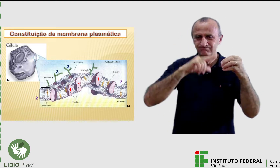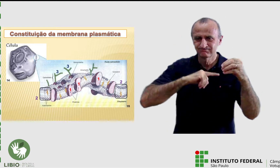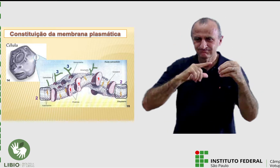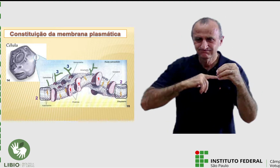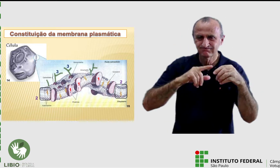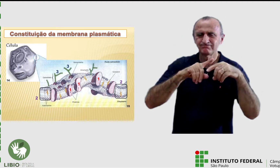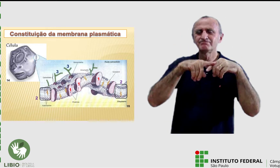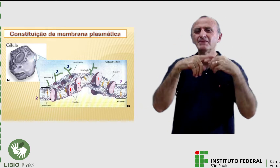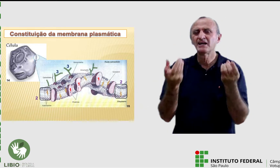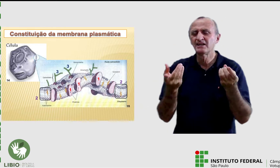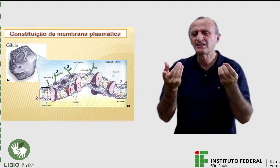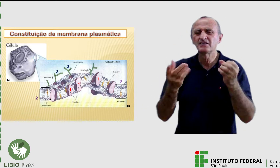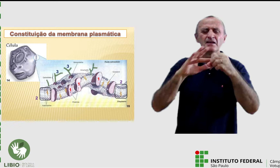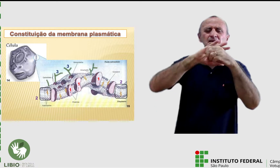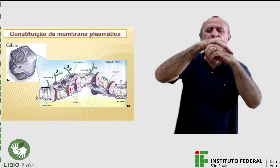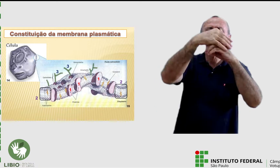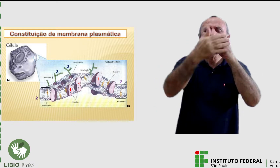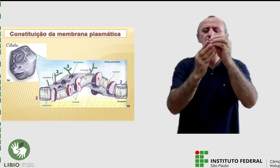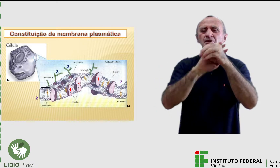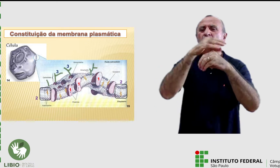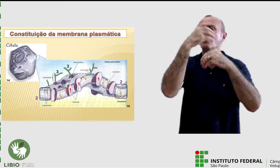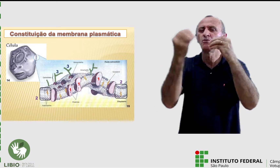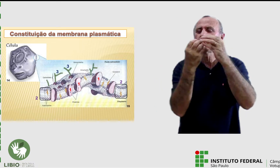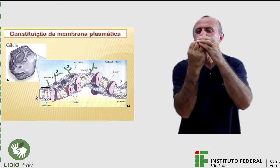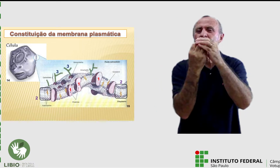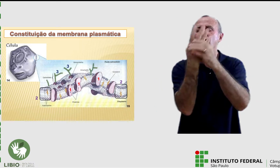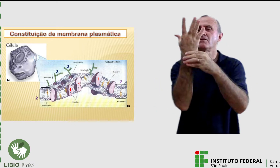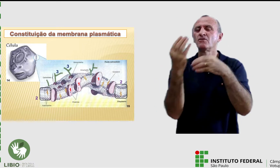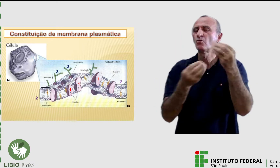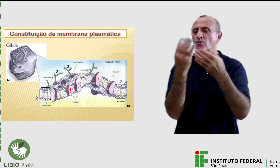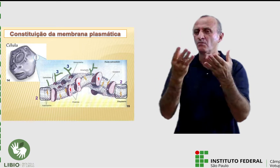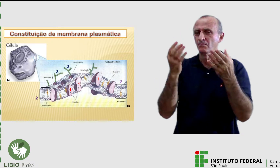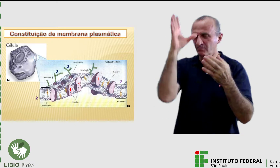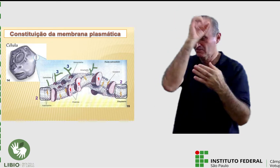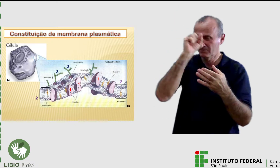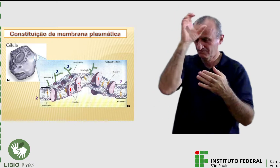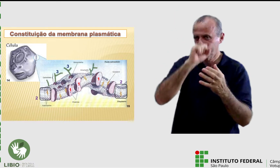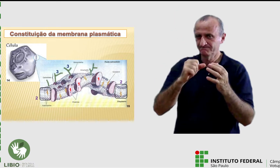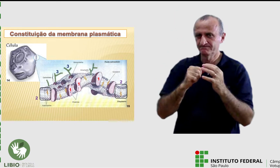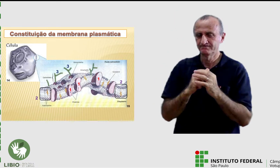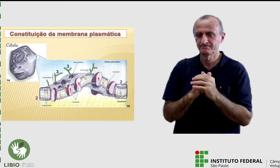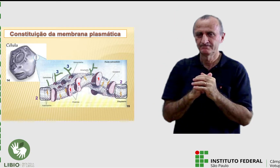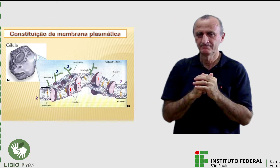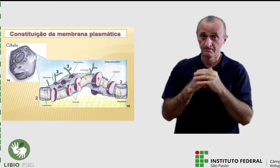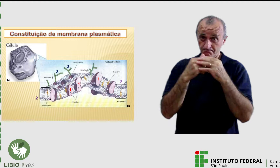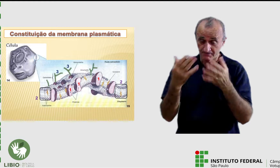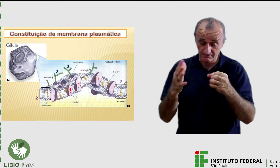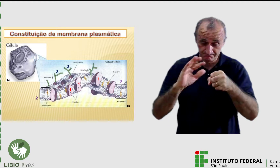células. Mas afinal, do que a membrana é formada? Como é formada? Vamos aprender? A